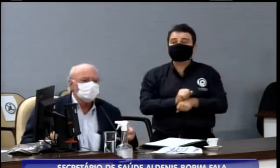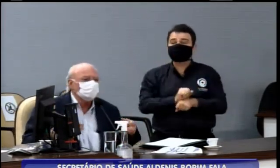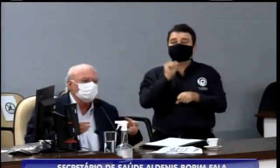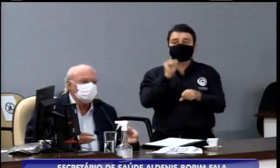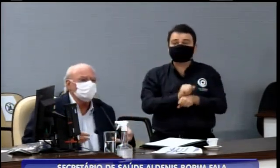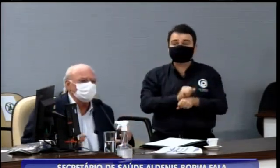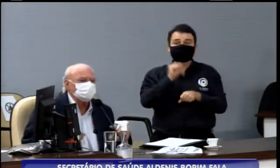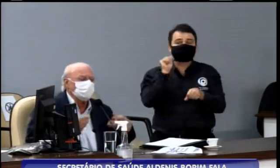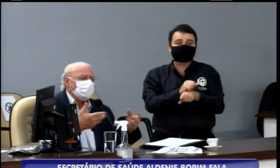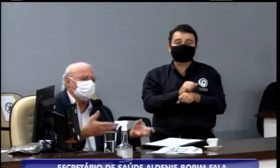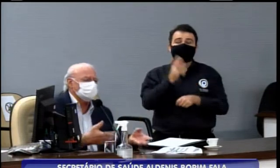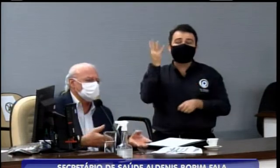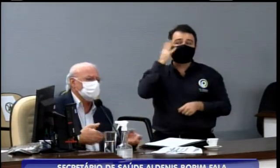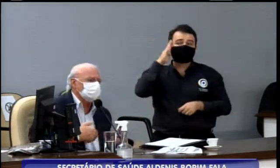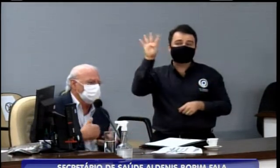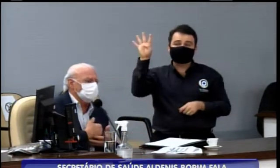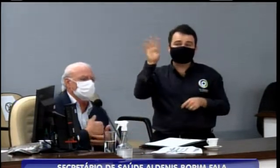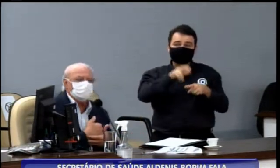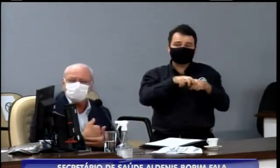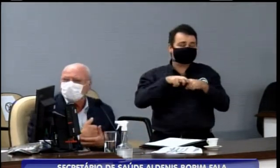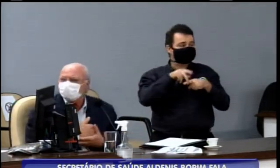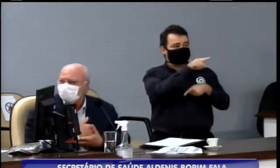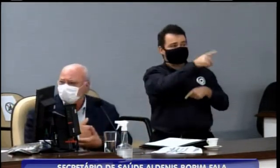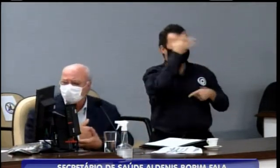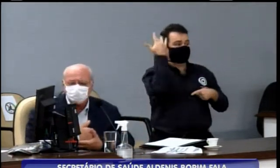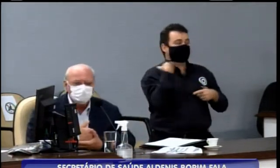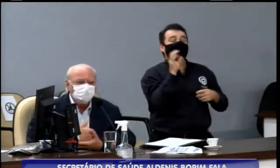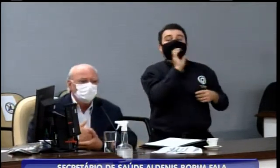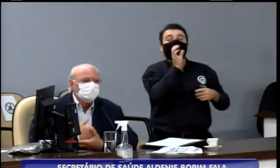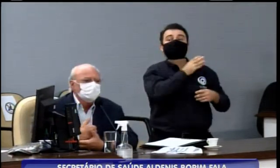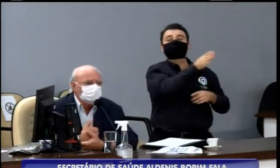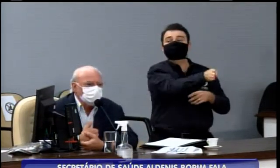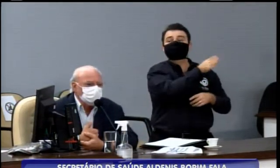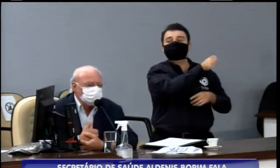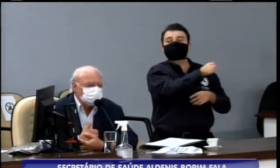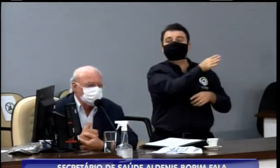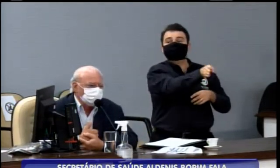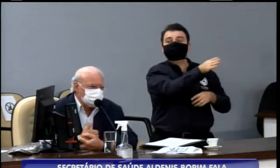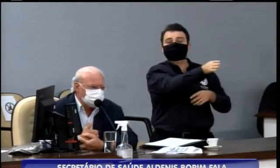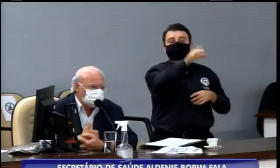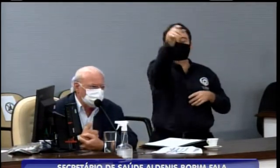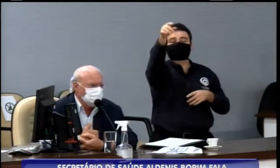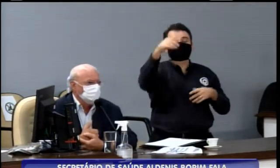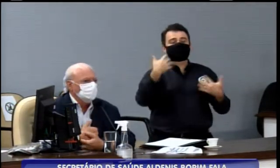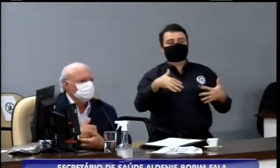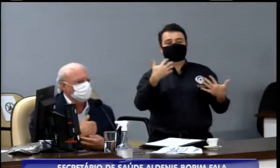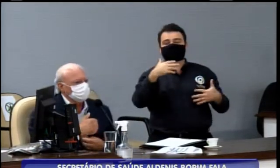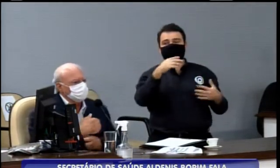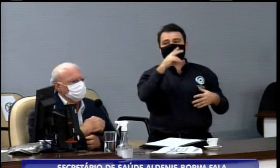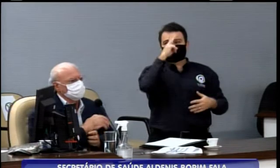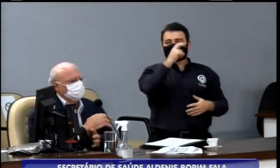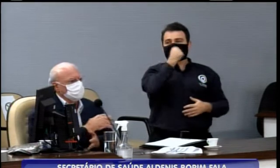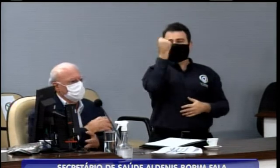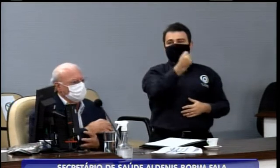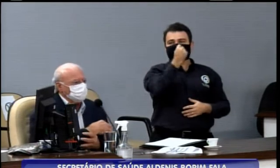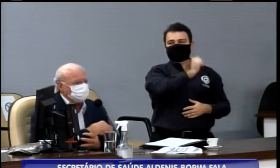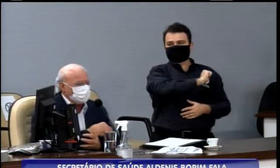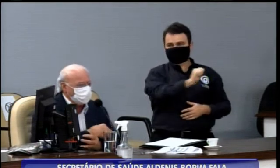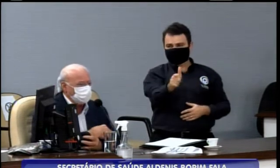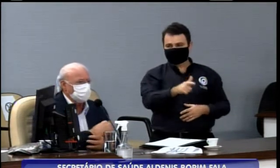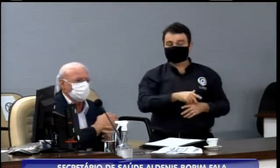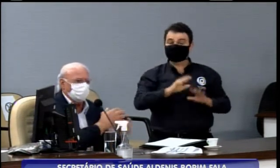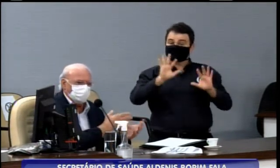chegando são muito mais graves que a dele, que é um braço quebrado. Então, o que a gente vai fazer? Nós vamos colocar